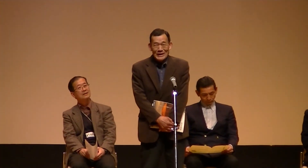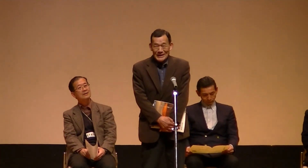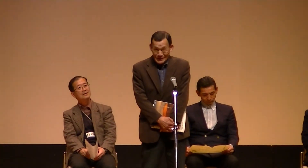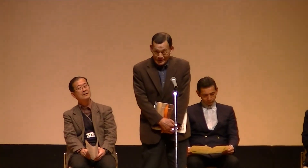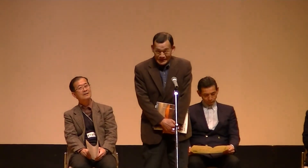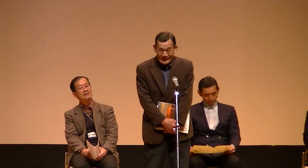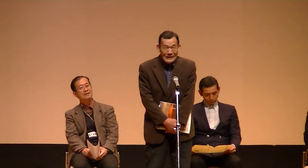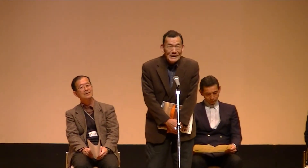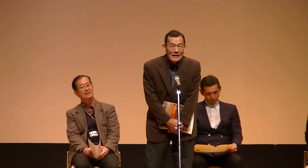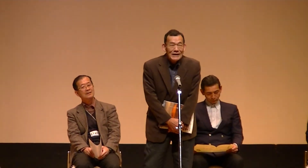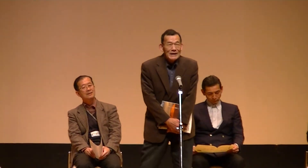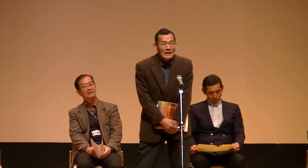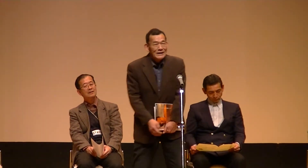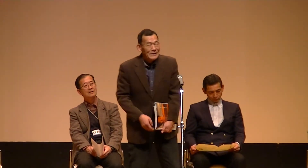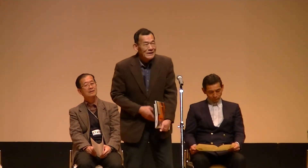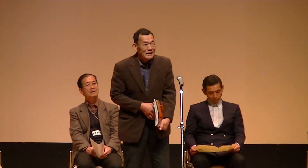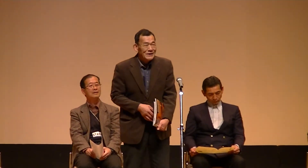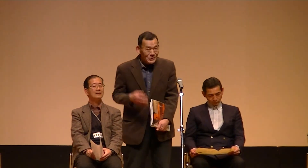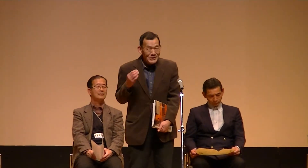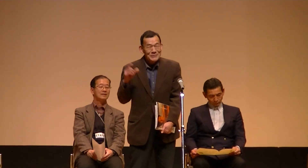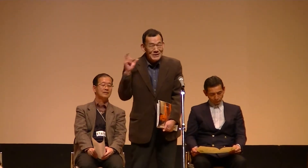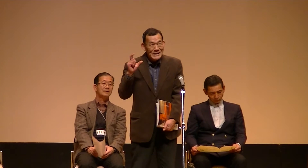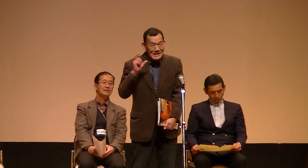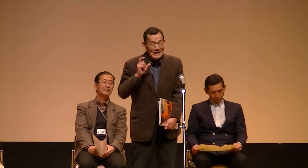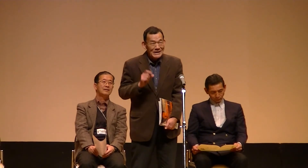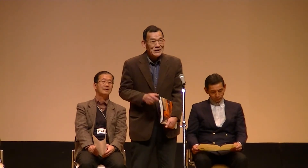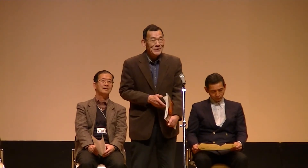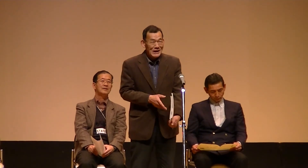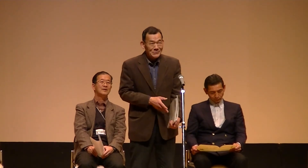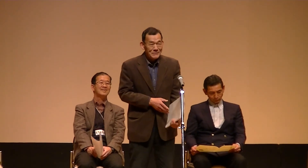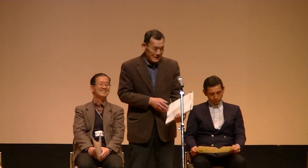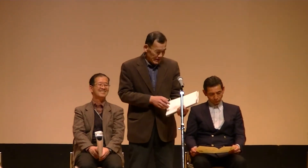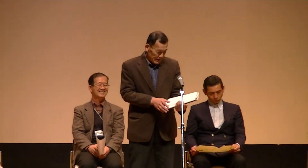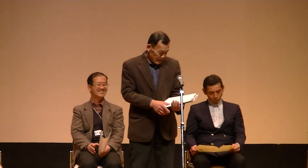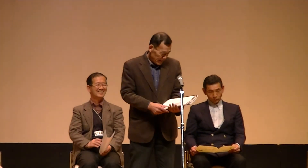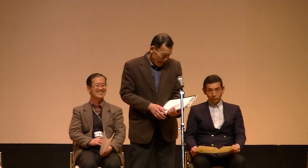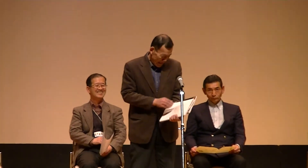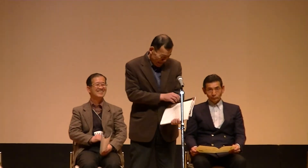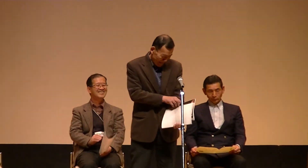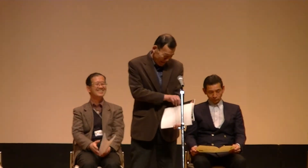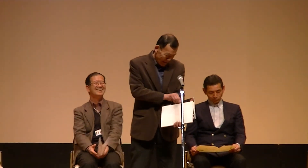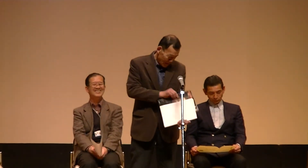会の親方やってます。非常に短い時間で冷たいと思います。